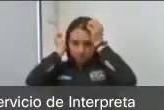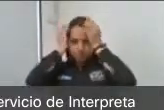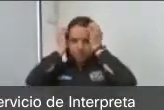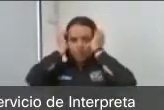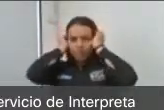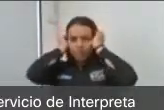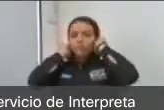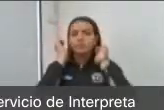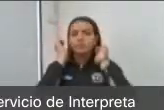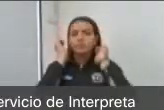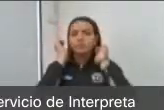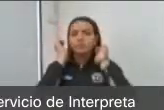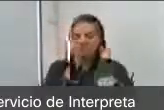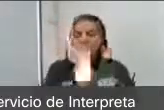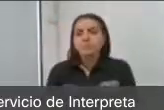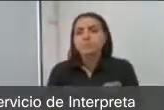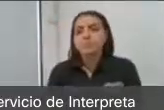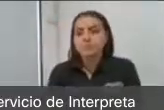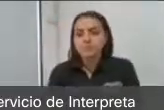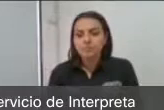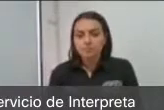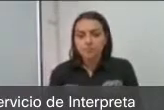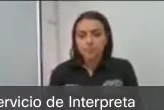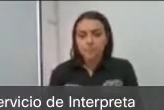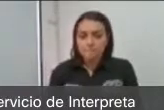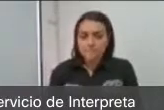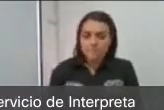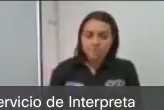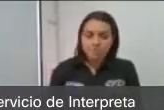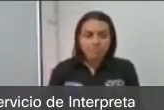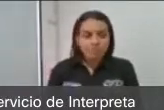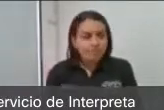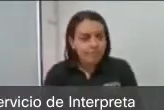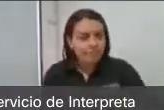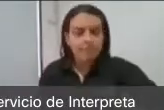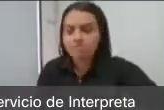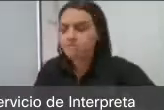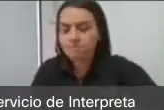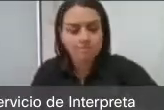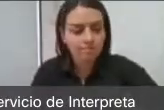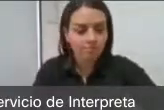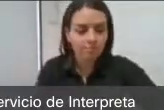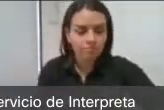Sí, te estoy oyendo. Te oí a ti.